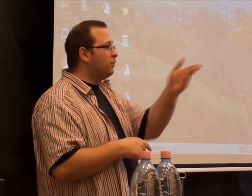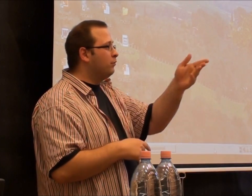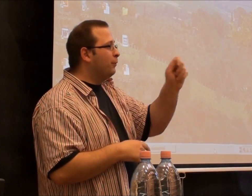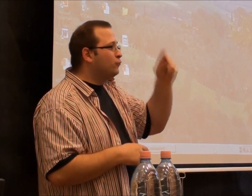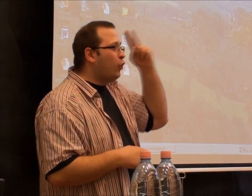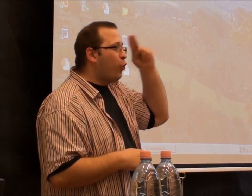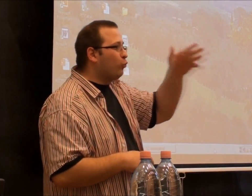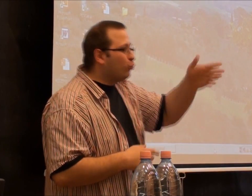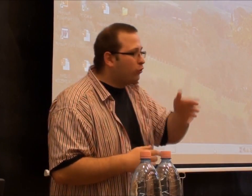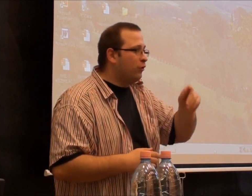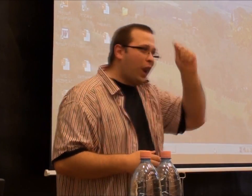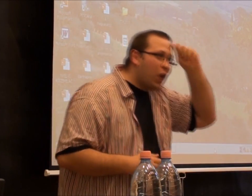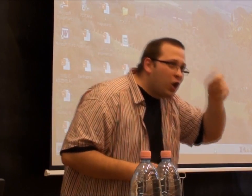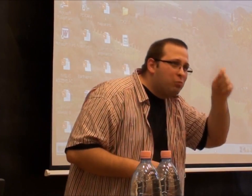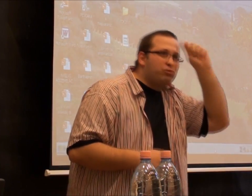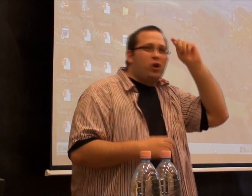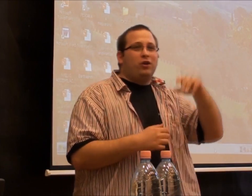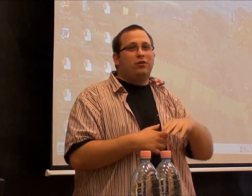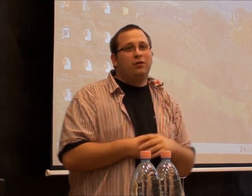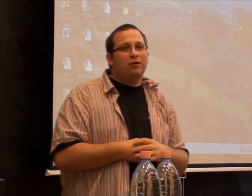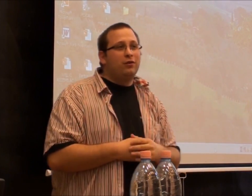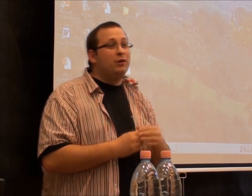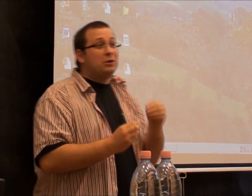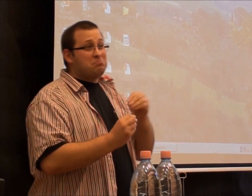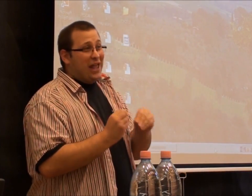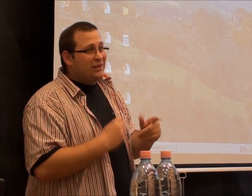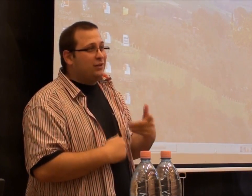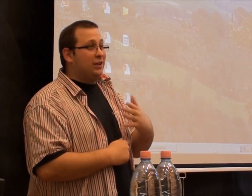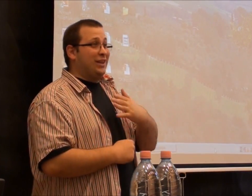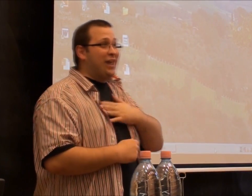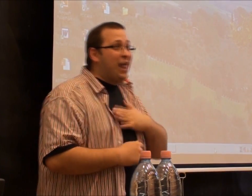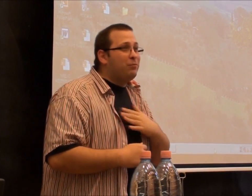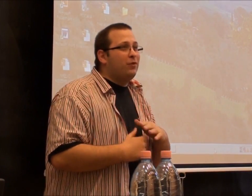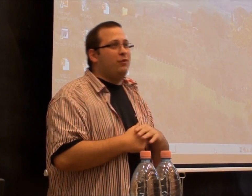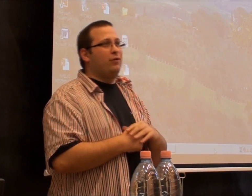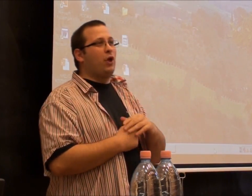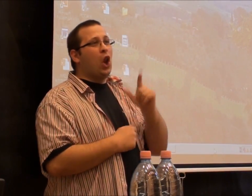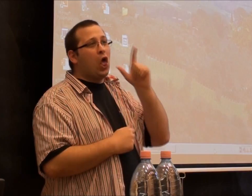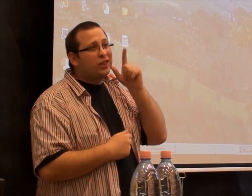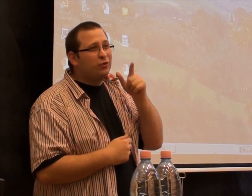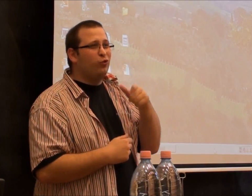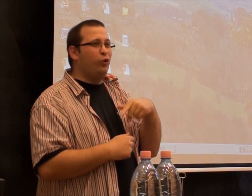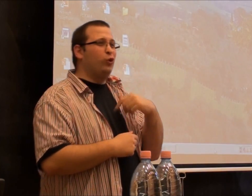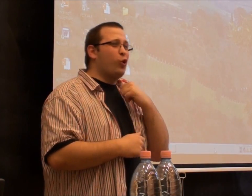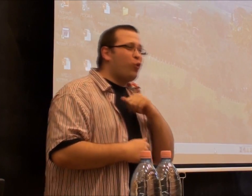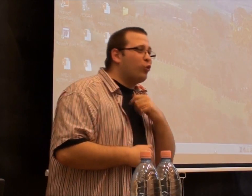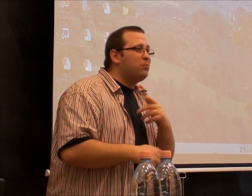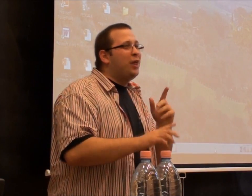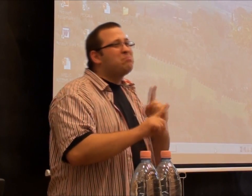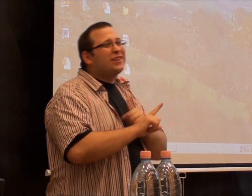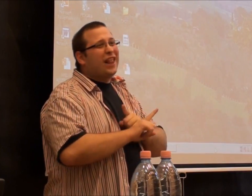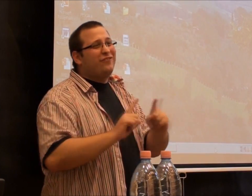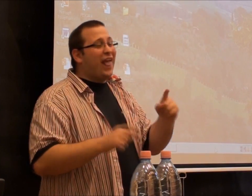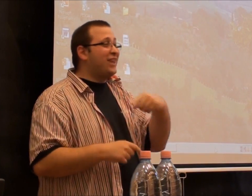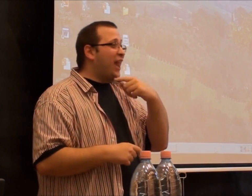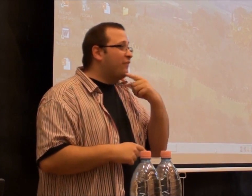Ugyanazt mondom, amit a képviselő úr is elmondott, le a kalappal előttük, mert nekem latinul,